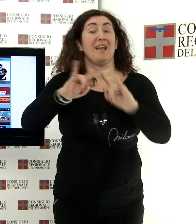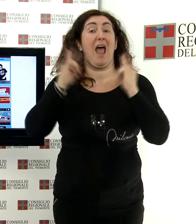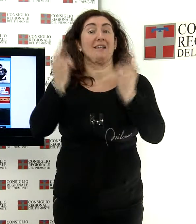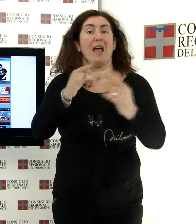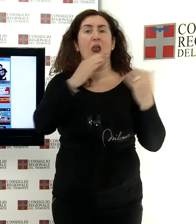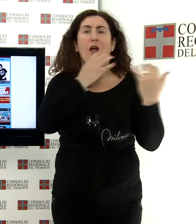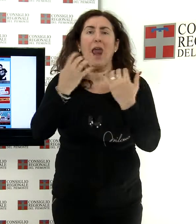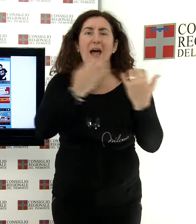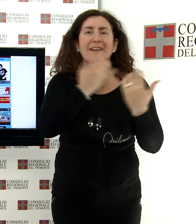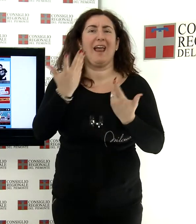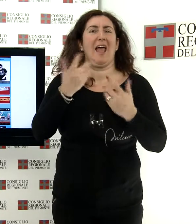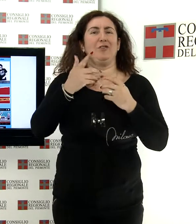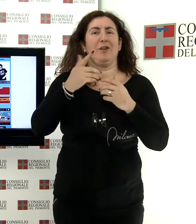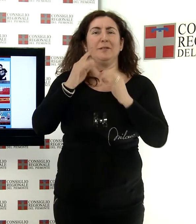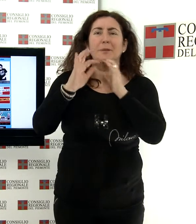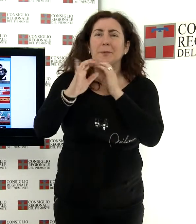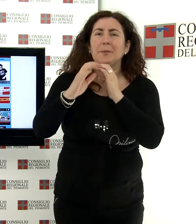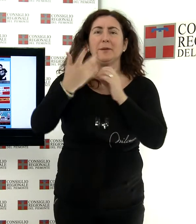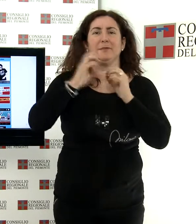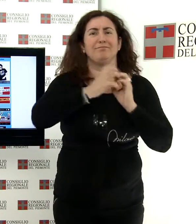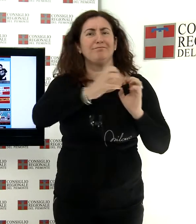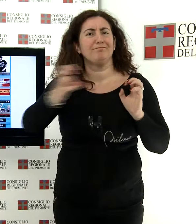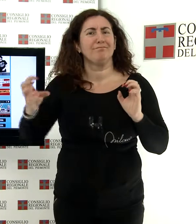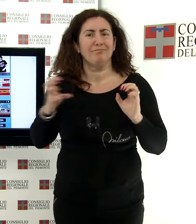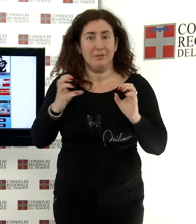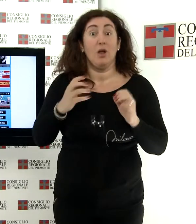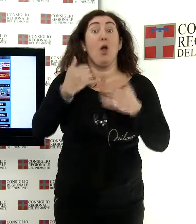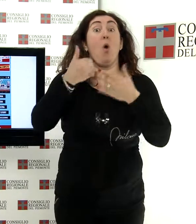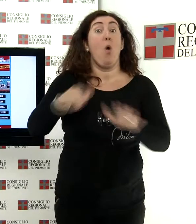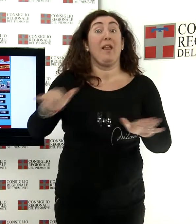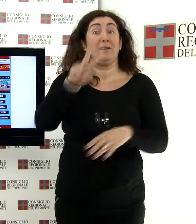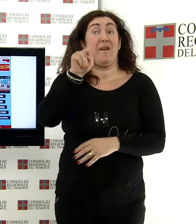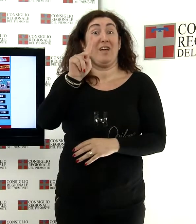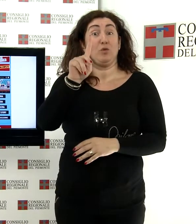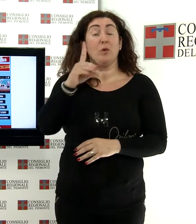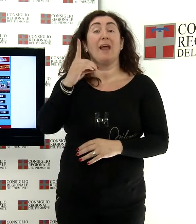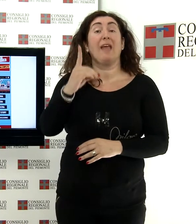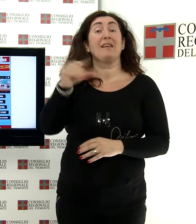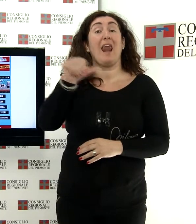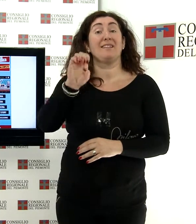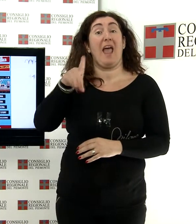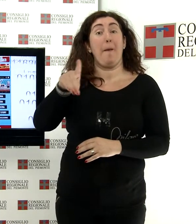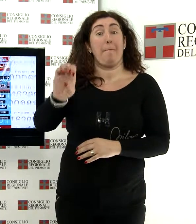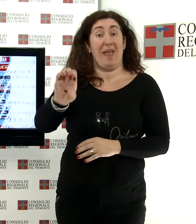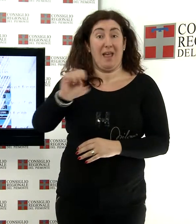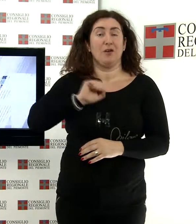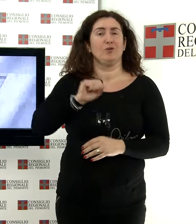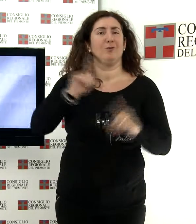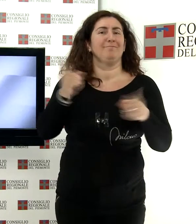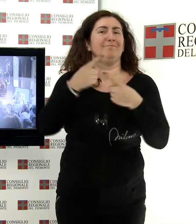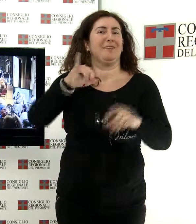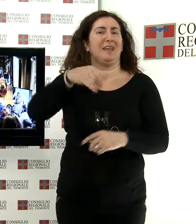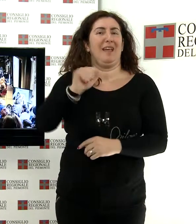con Profumo di Violetta e alle 21 lo spettacolo conclusivo con Daniele Sepe, un Rot Jazz Fraction.